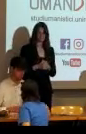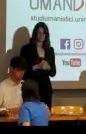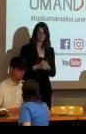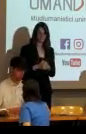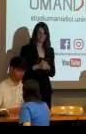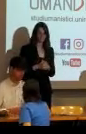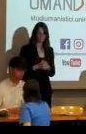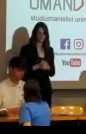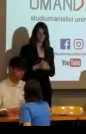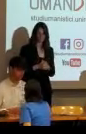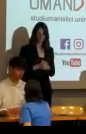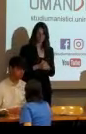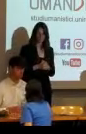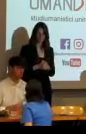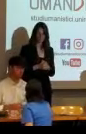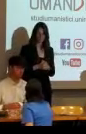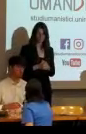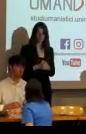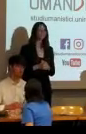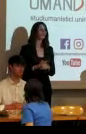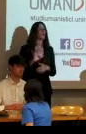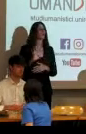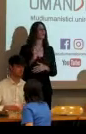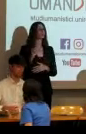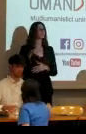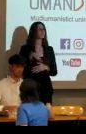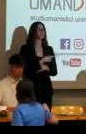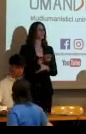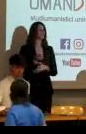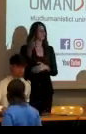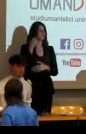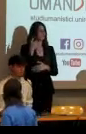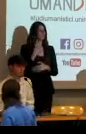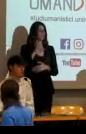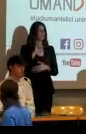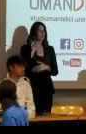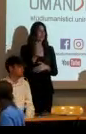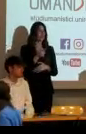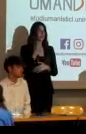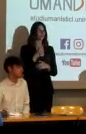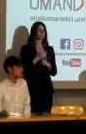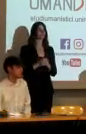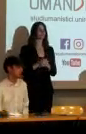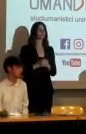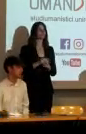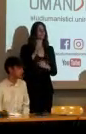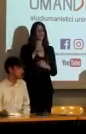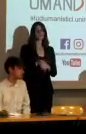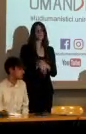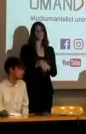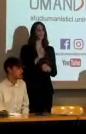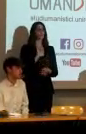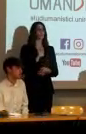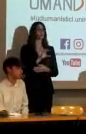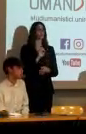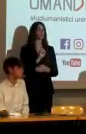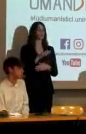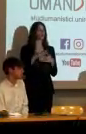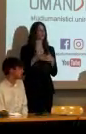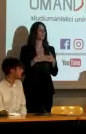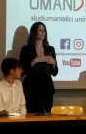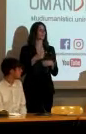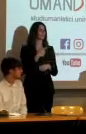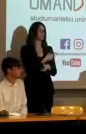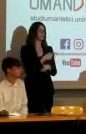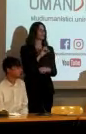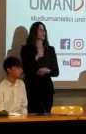funziona, sentite ora? Forse meglio? Okay. Potrei chiedere quindi al professore qui accanto a me, il professor